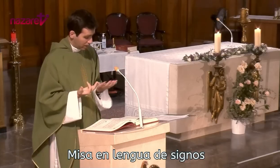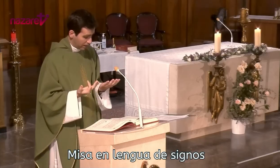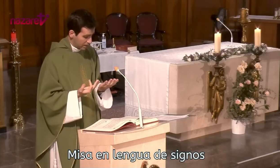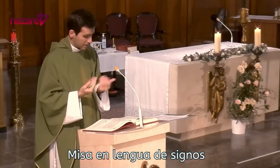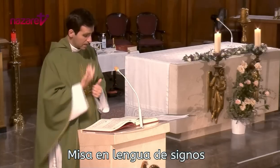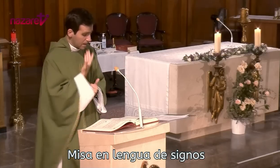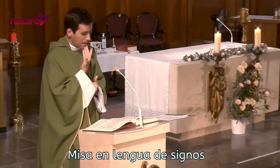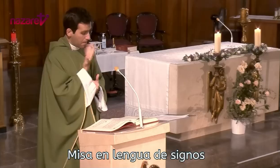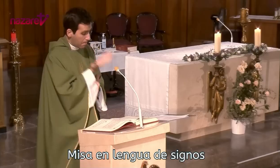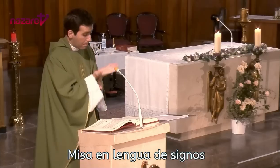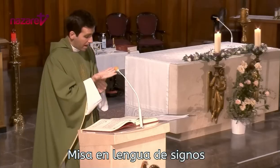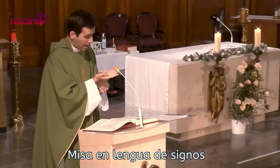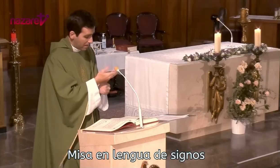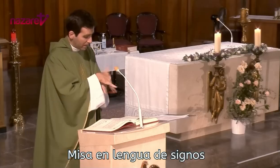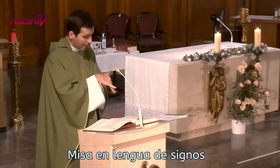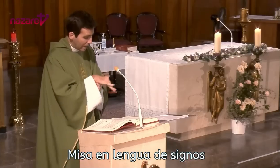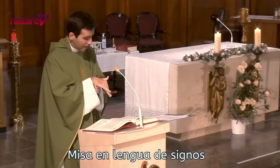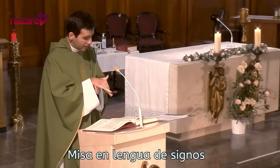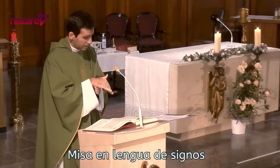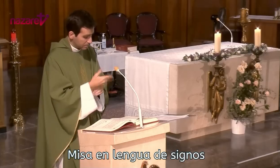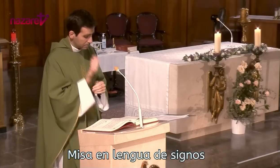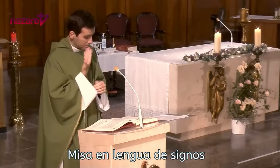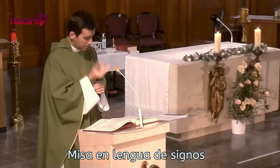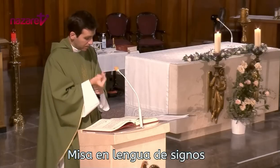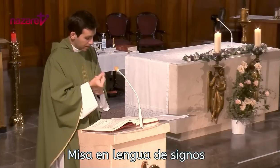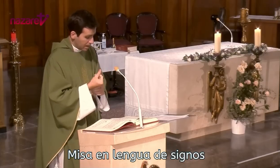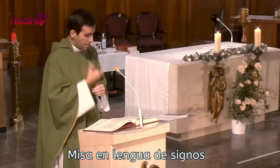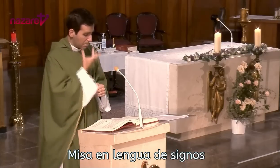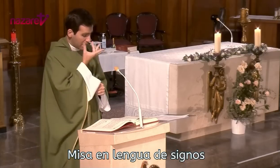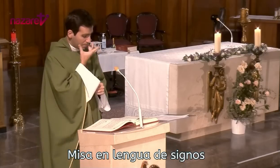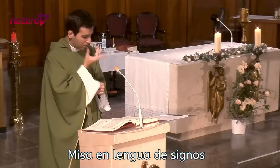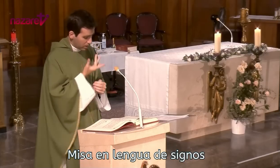fuerzas. Para mendigar, me da vergüenza.